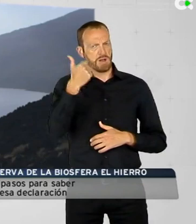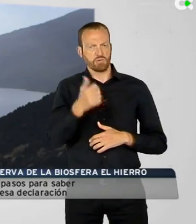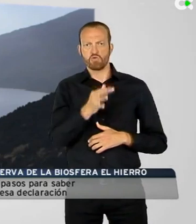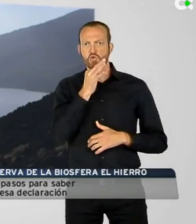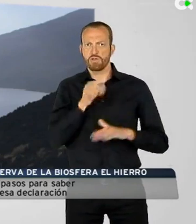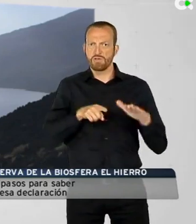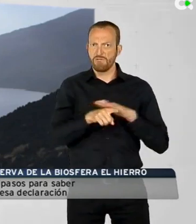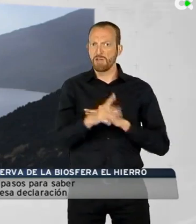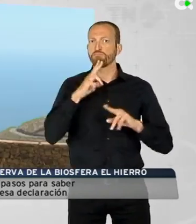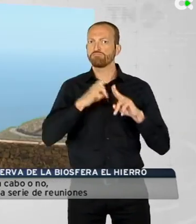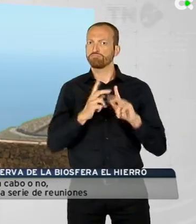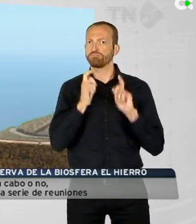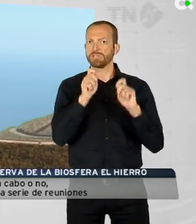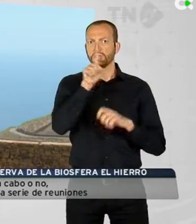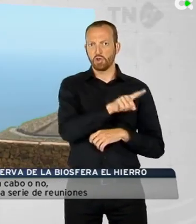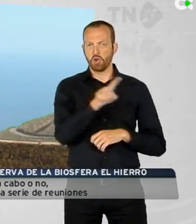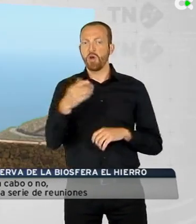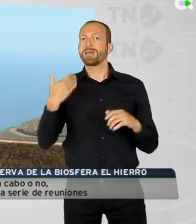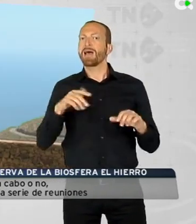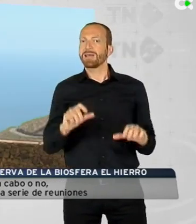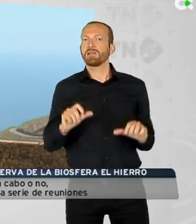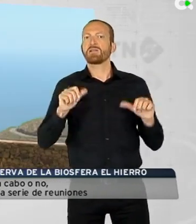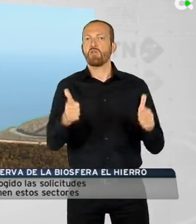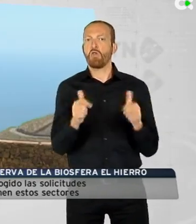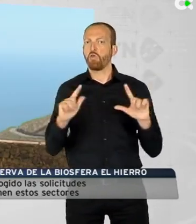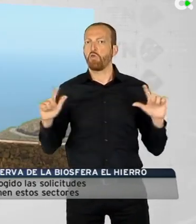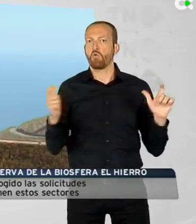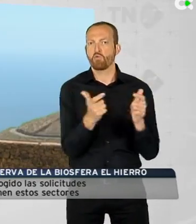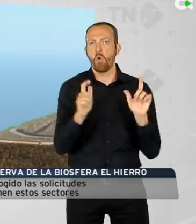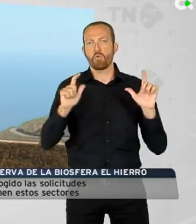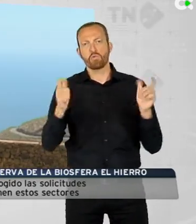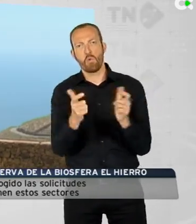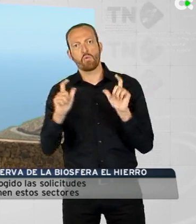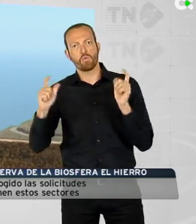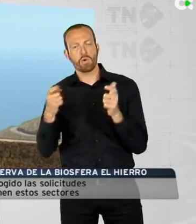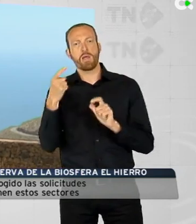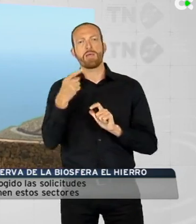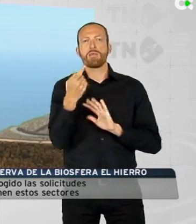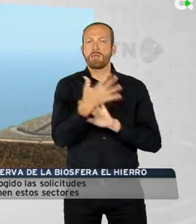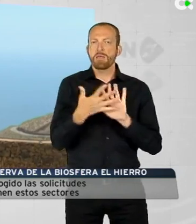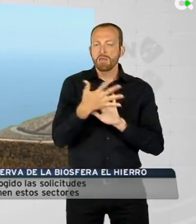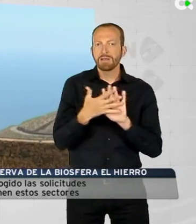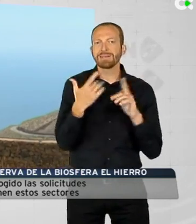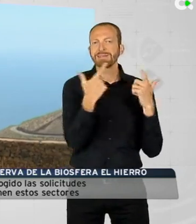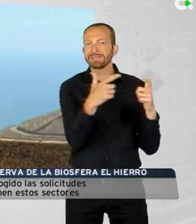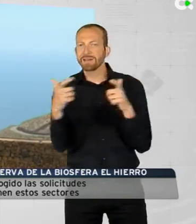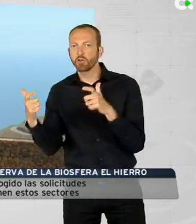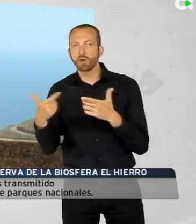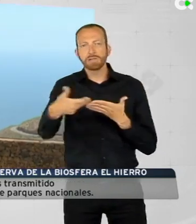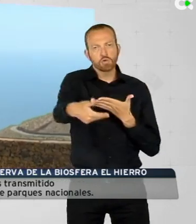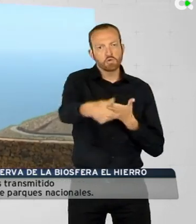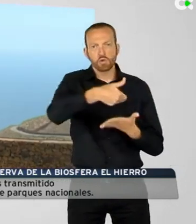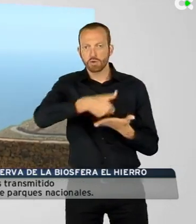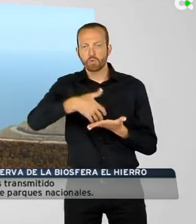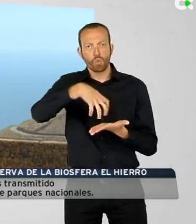esa declaración se lleva a cabo o no. Hemos iniciado una serie de reuniones donde hemos recogido las solicitudes y las dudas que tenían